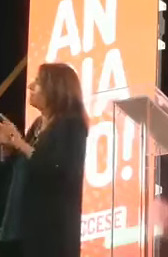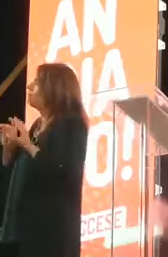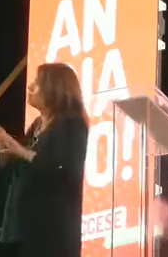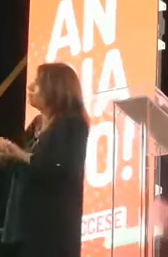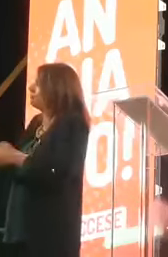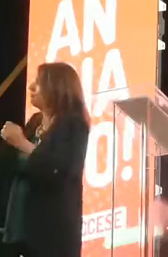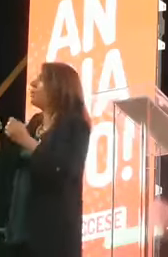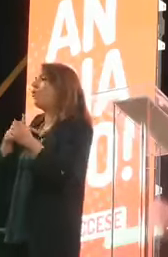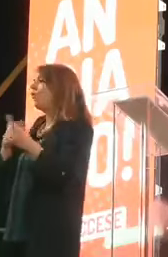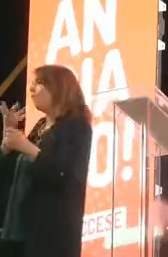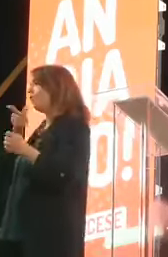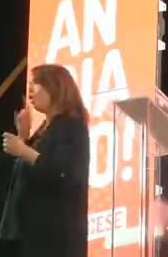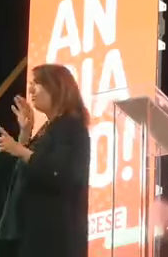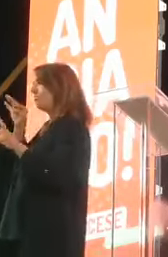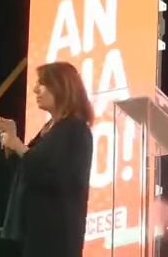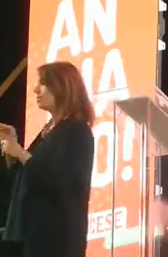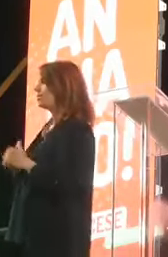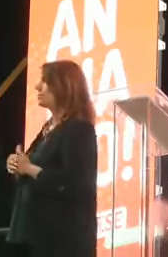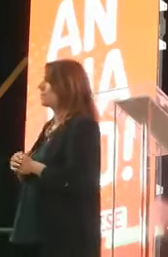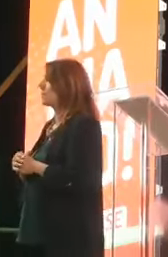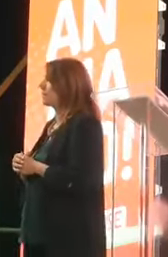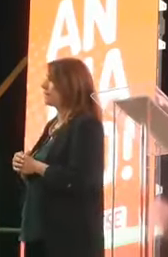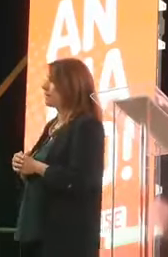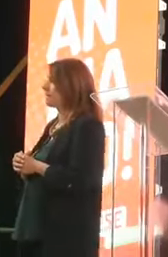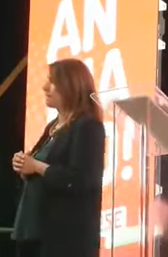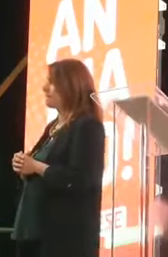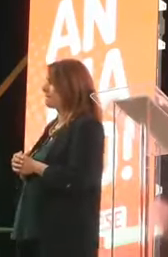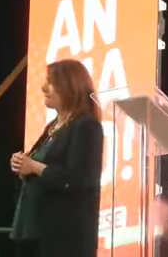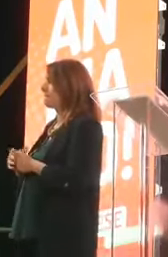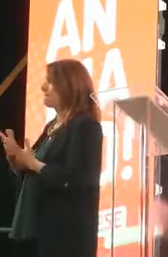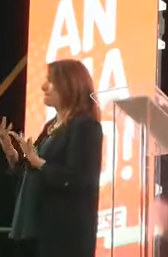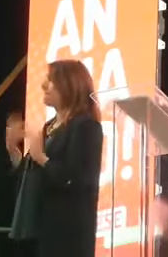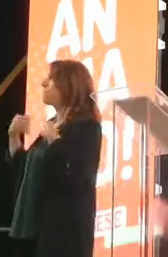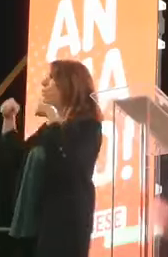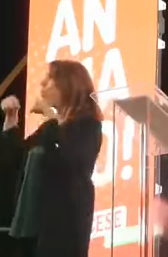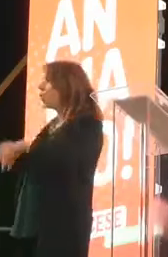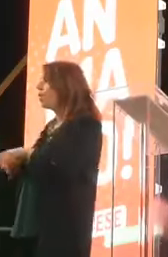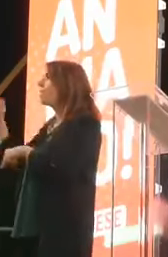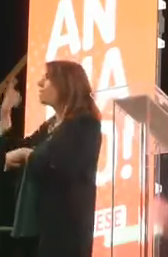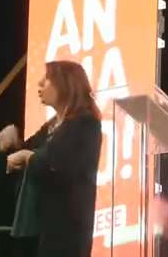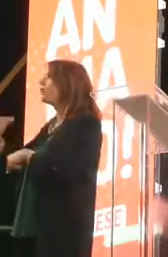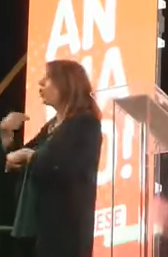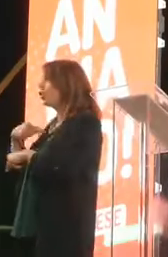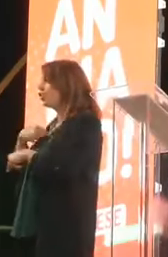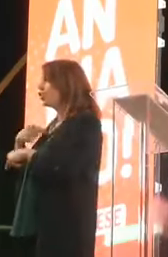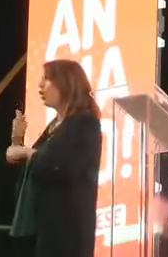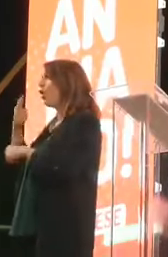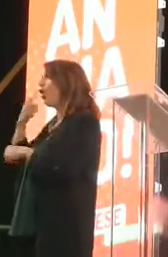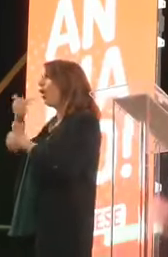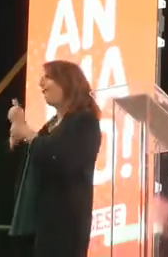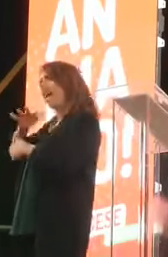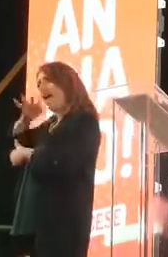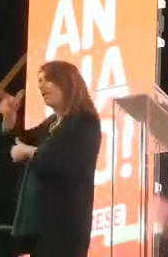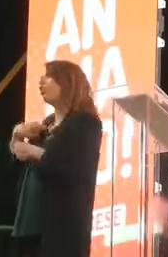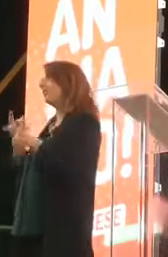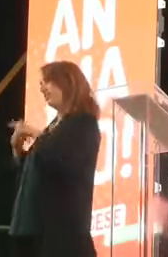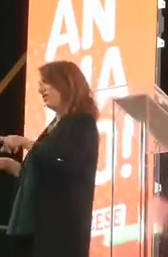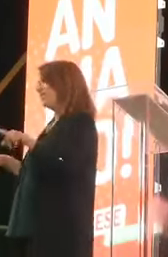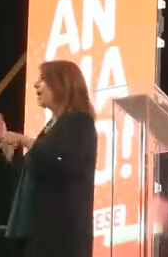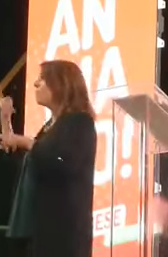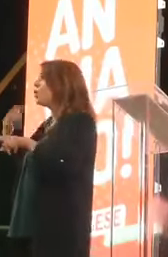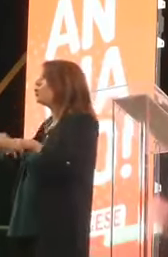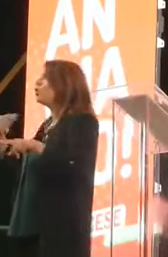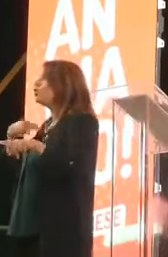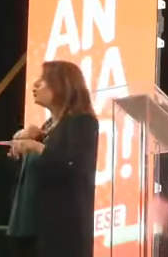E sono qui perché io, a differenza degli altri e di altri, sono una persona